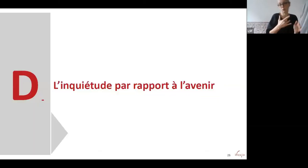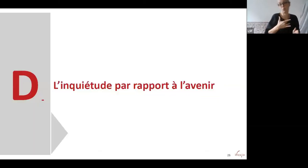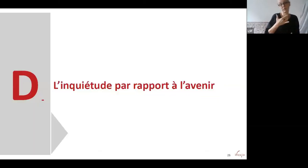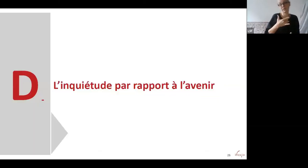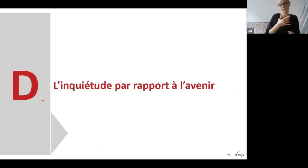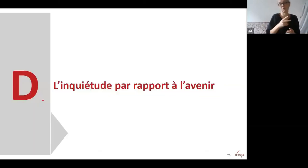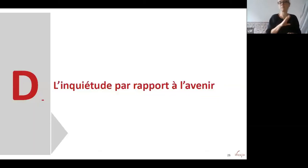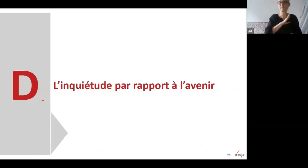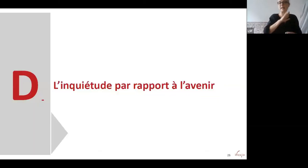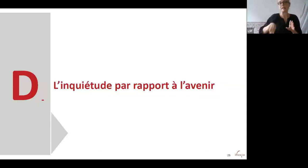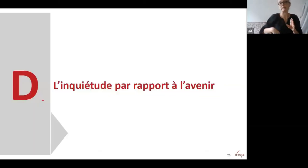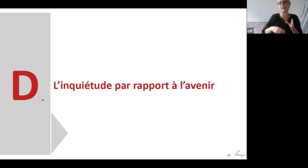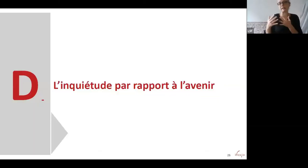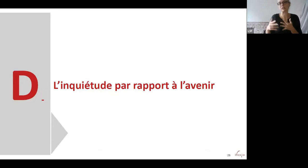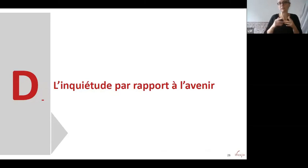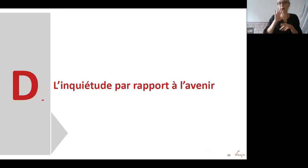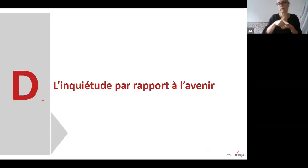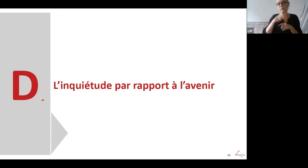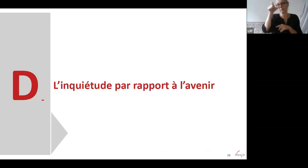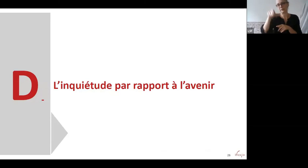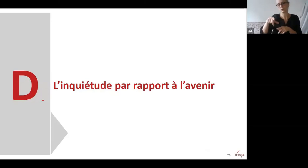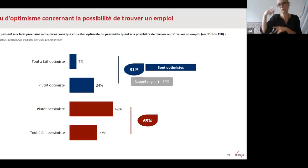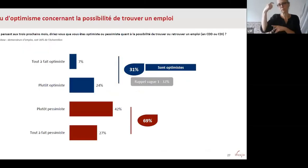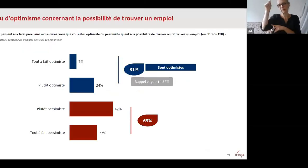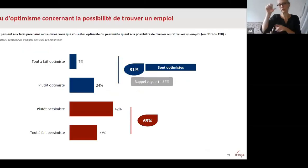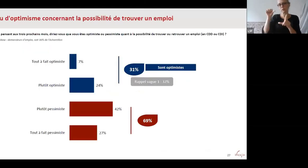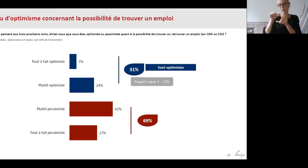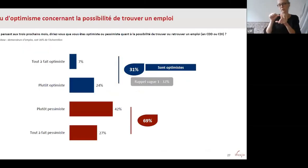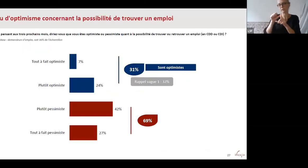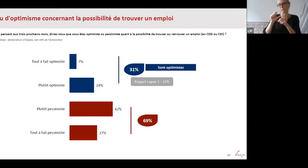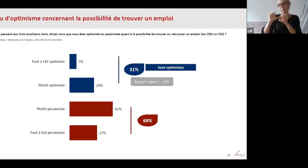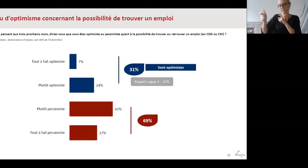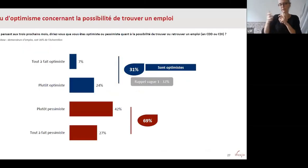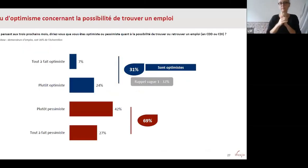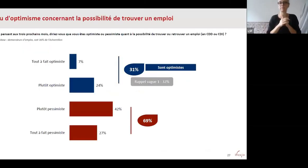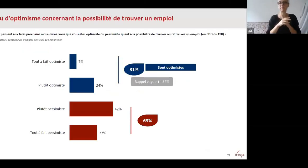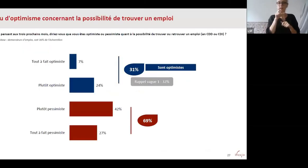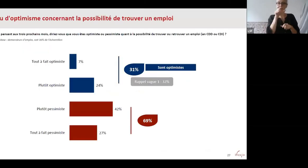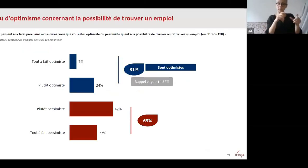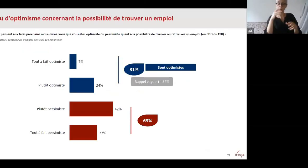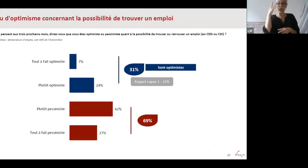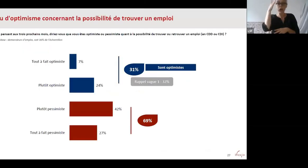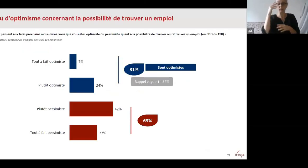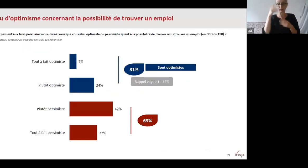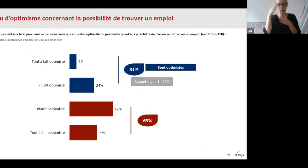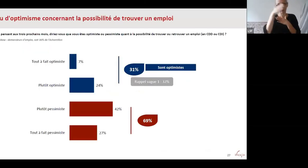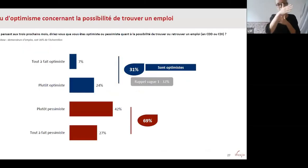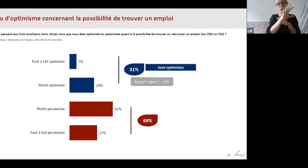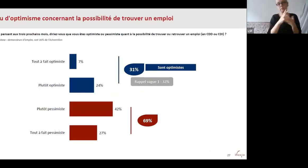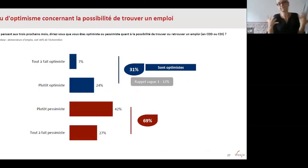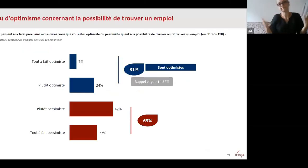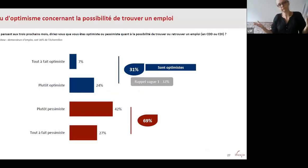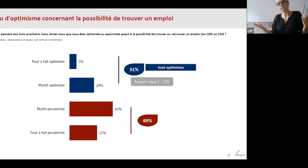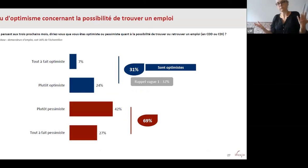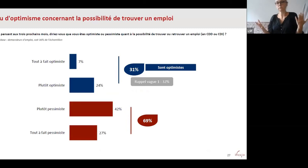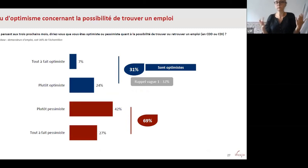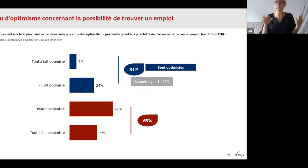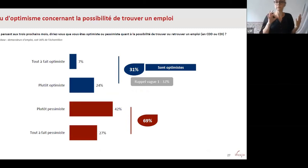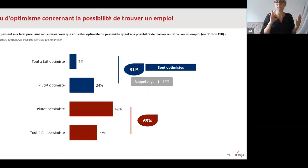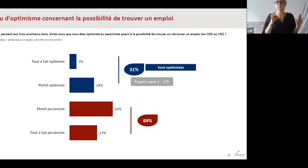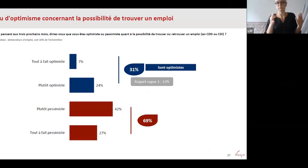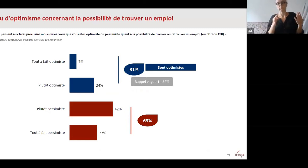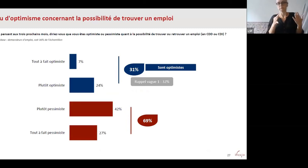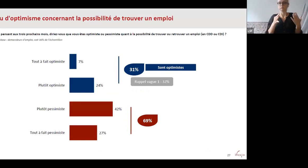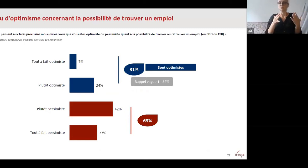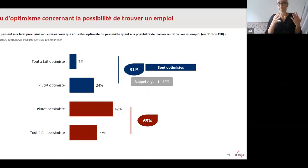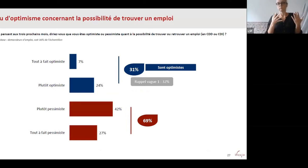laisser la parole à la présidente de la GFIP, l'inquiétude par rapport à l'avenir. Là, on a toujours un